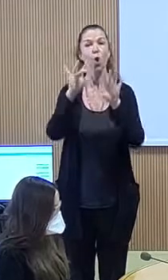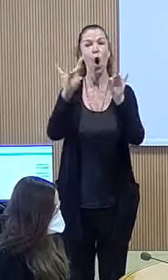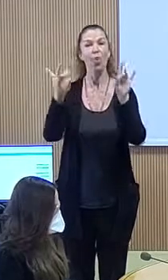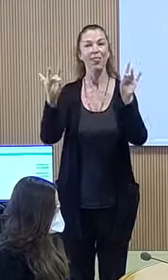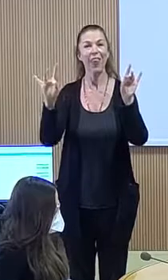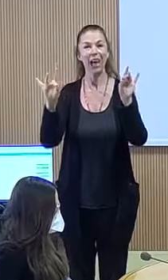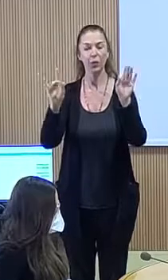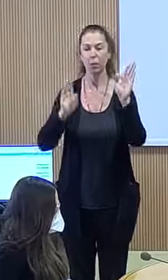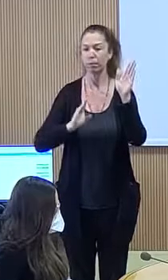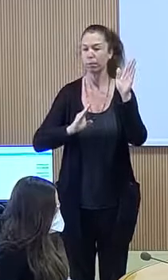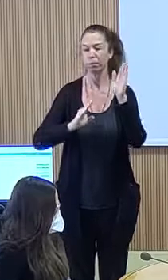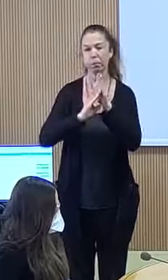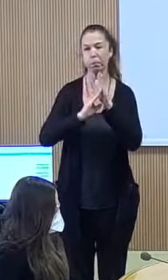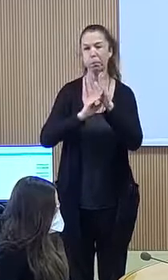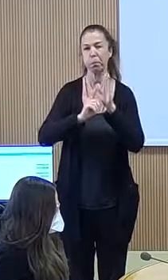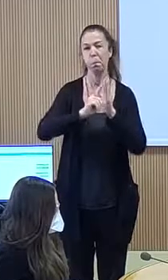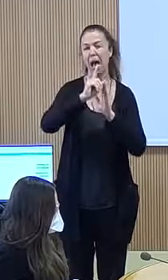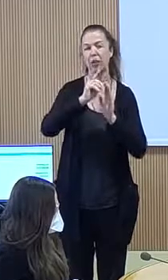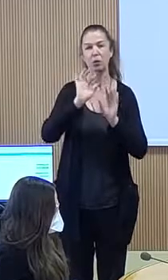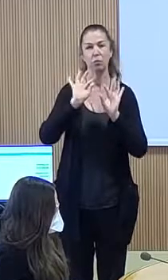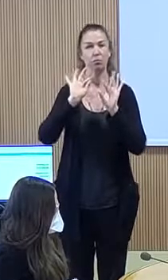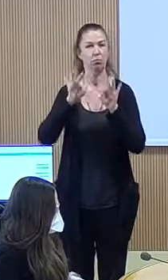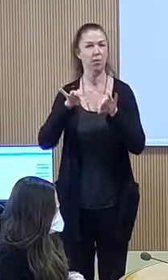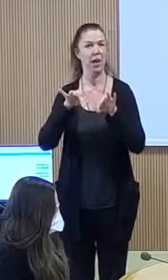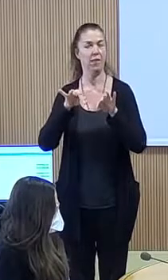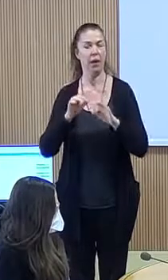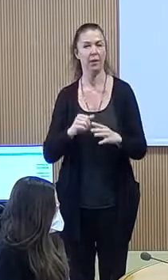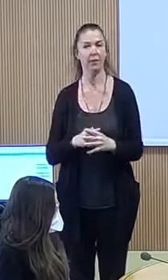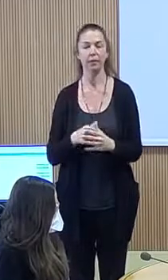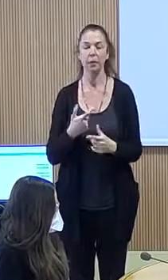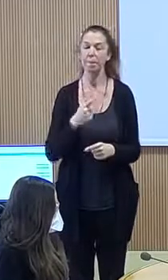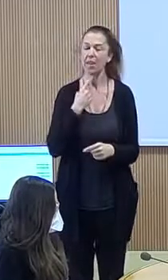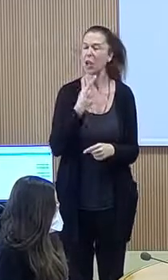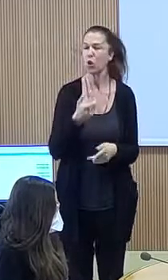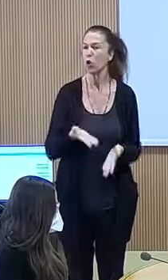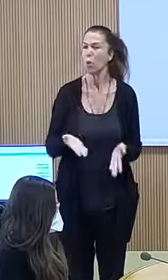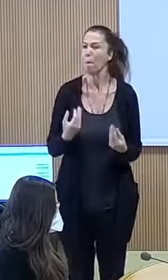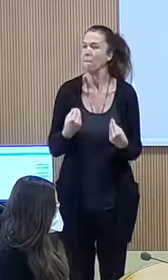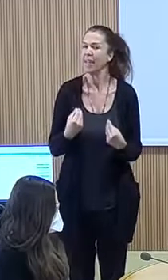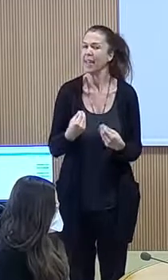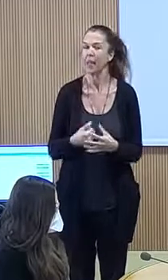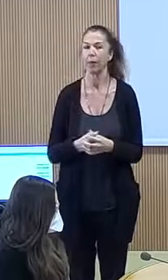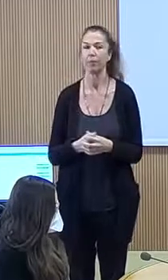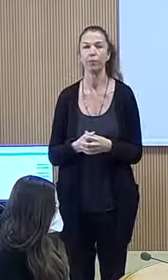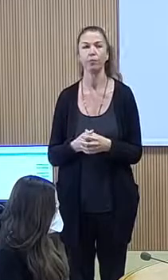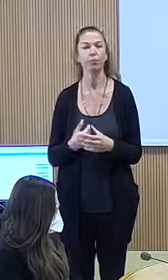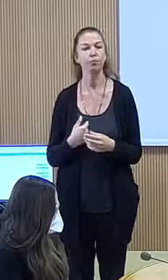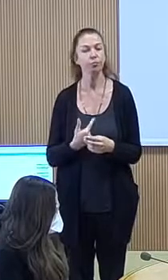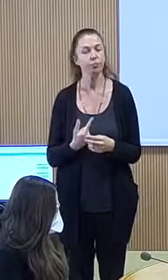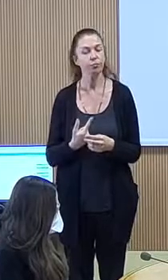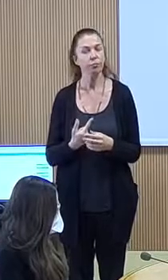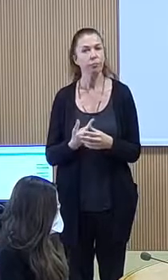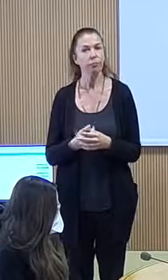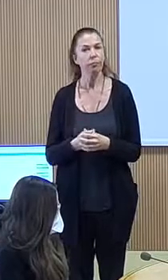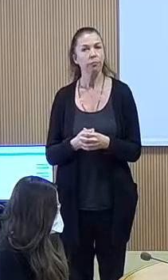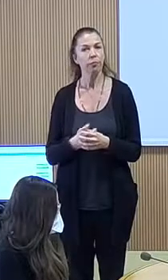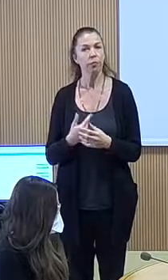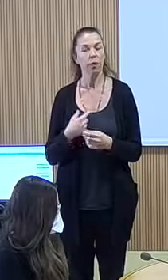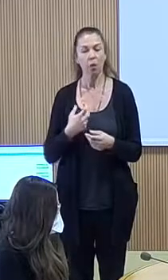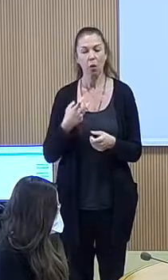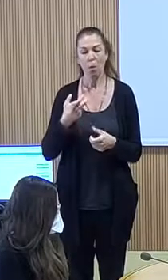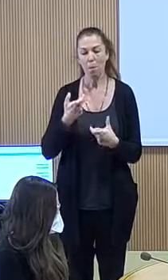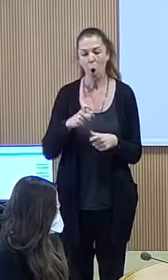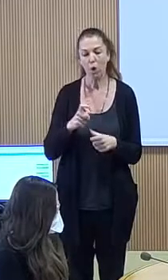perché dico questo dico questo perché è stato emotivo anche l'ho già fatto anche in passato